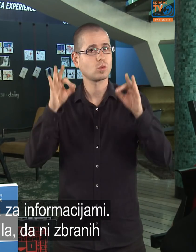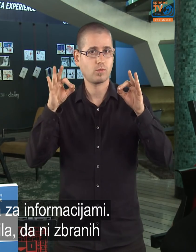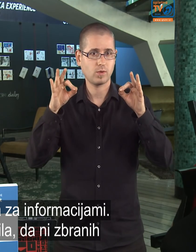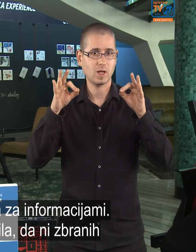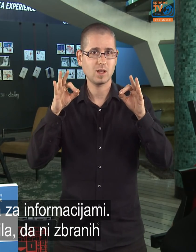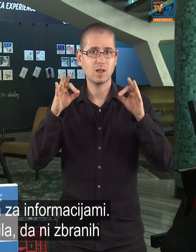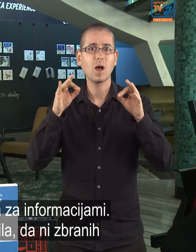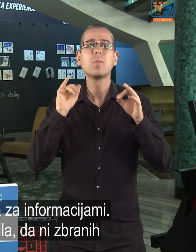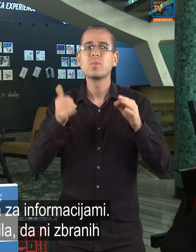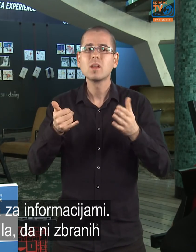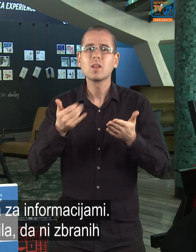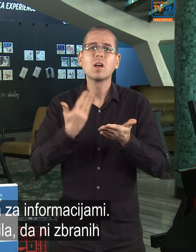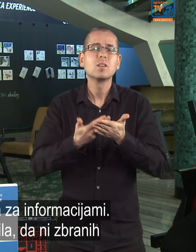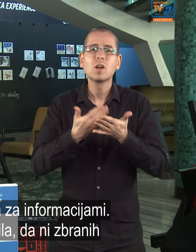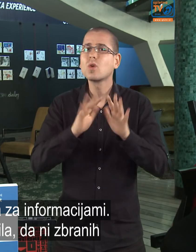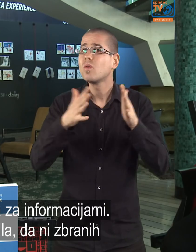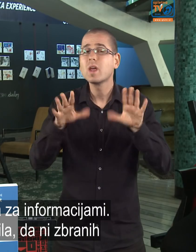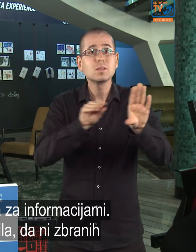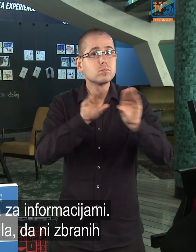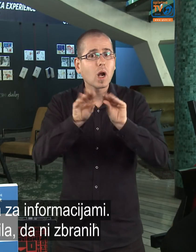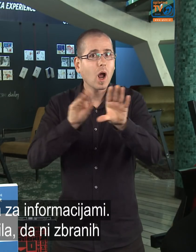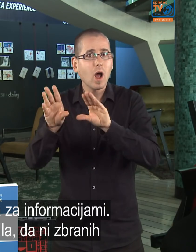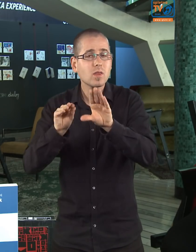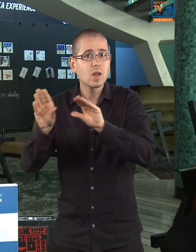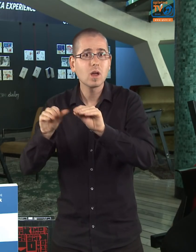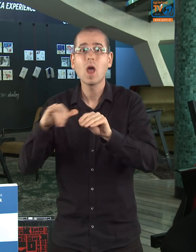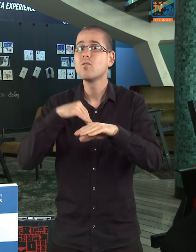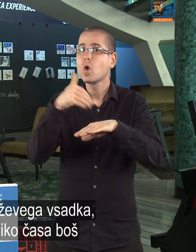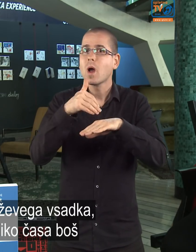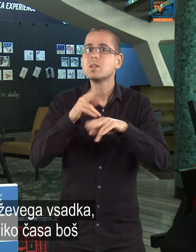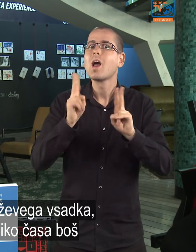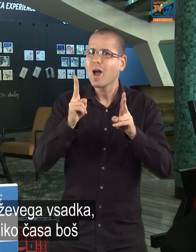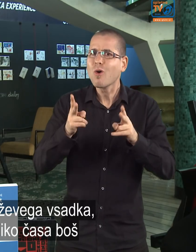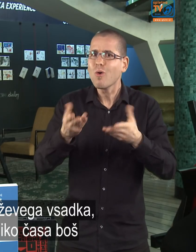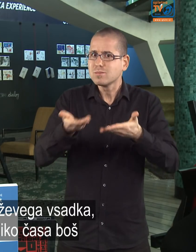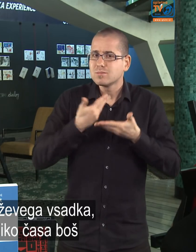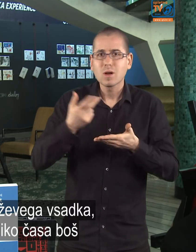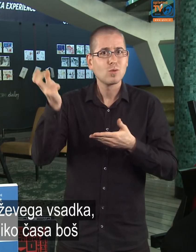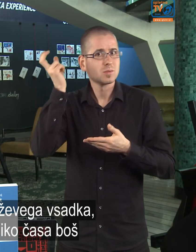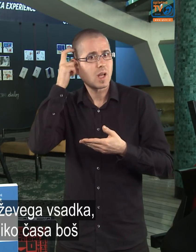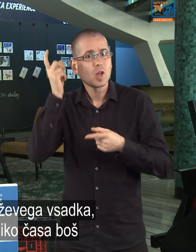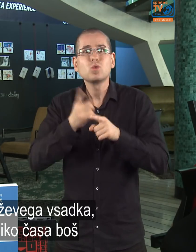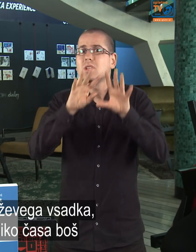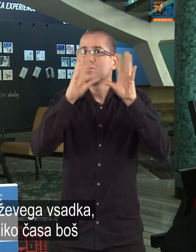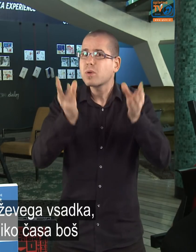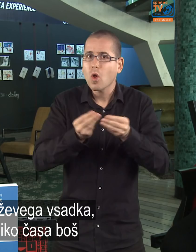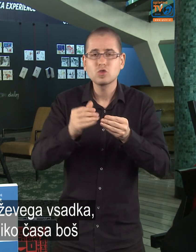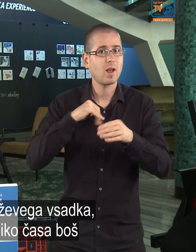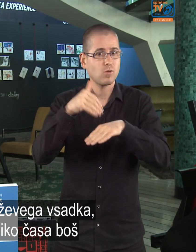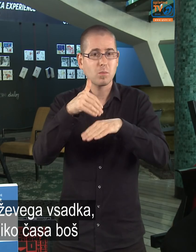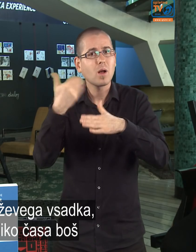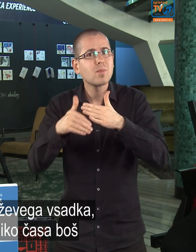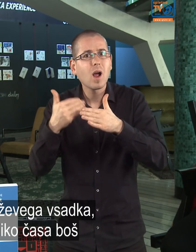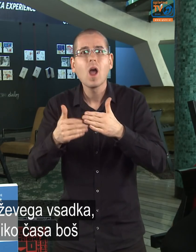dejansko ni zbranih informacij, kako pa do polževega vsadka, tudi teh čisto splošnih, koliko časa